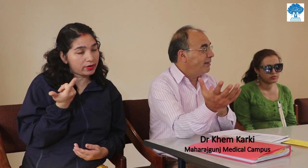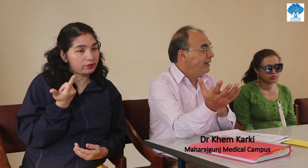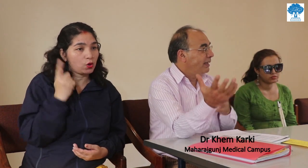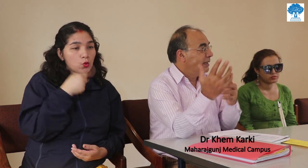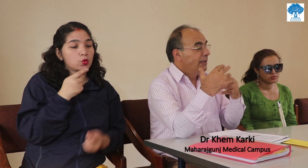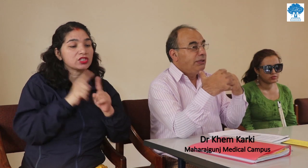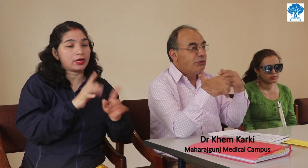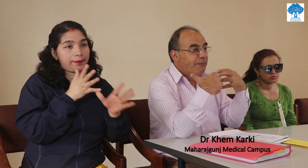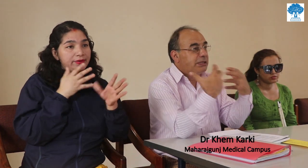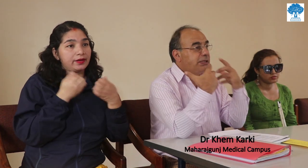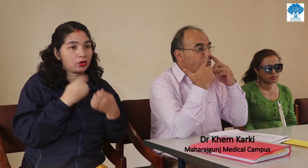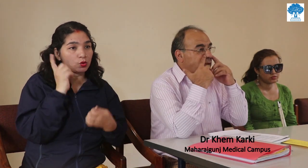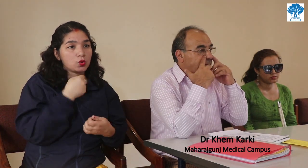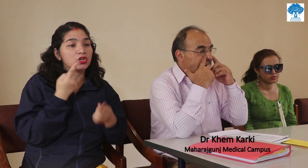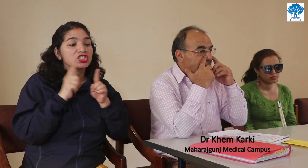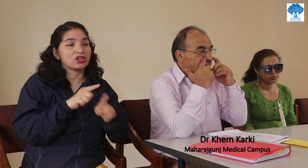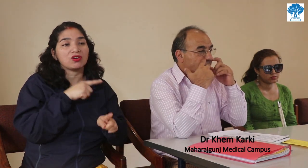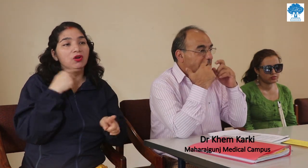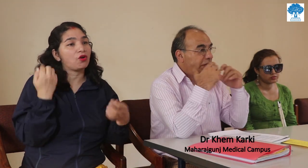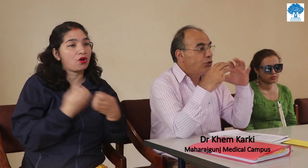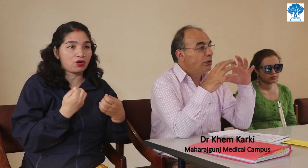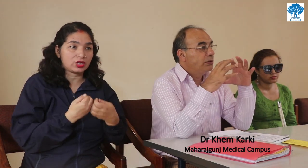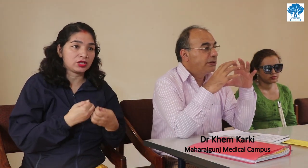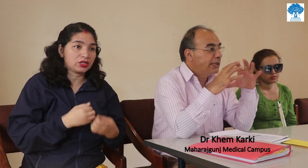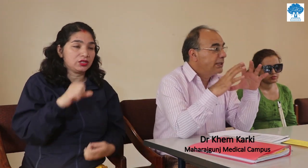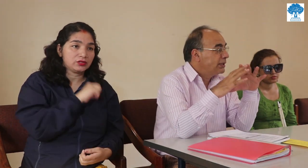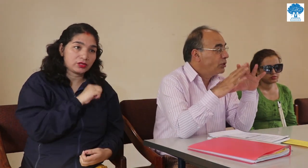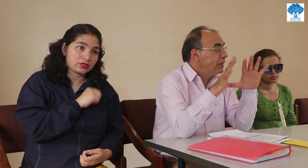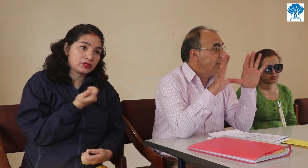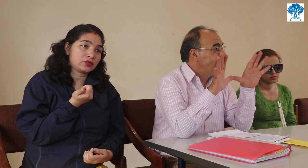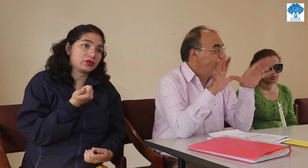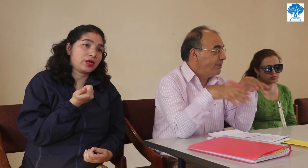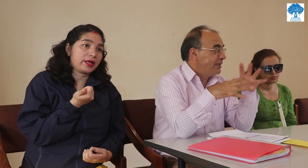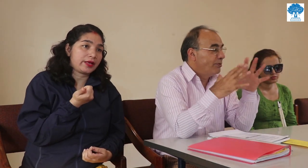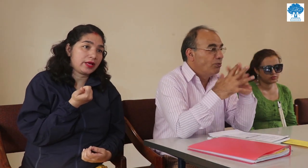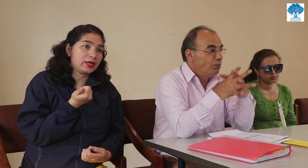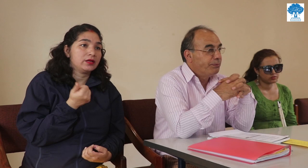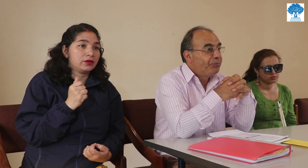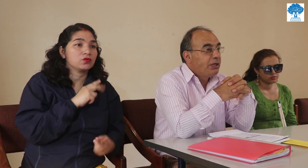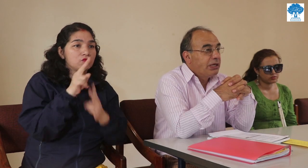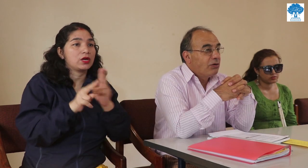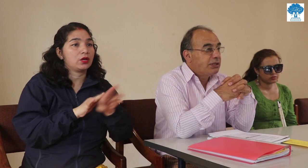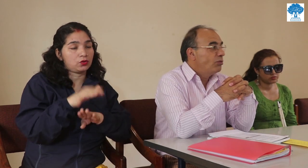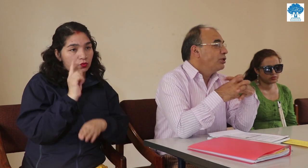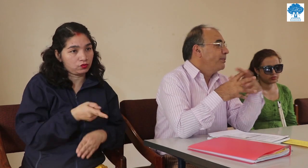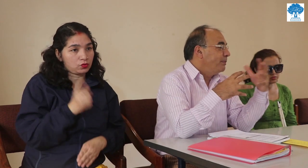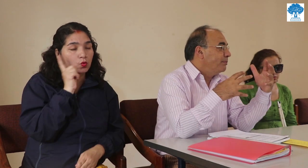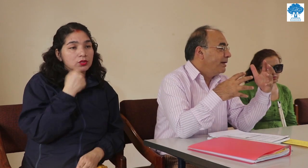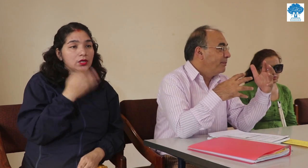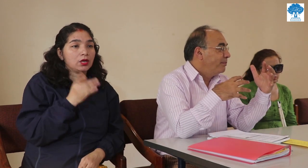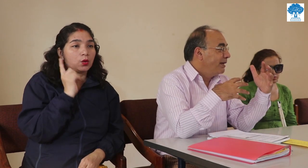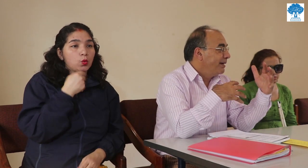बिहे नगर्ने, यो सबै चिजहरू चाहिँ उसका सेक्सुअल सेक्स एन्ड सेक्सुअलिटीका पर्सपेक्टिभहरू हुन्छ. कसले